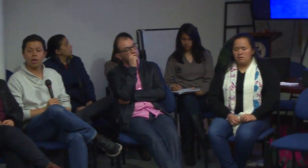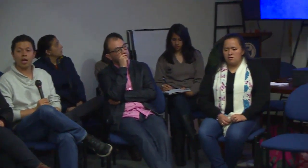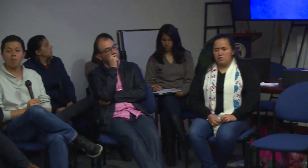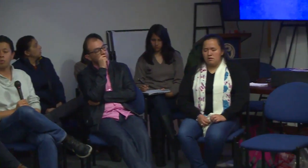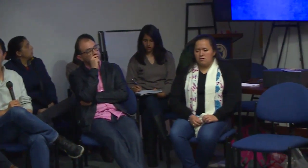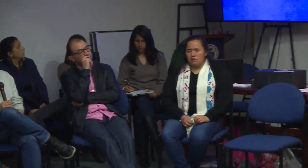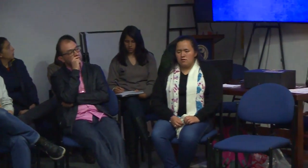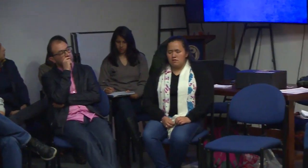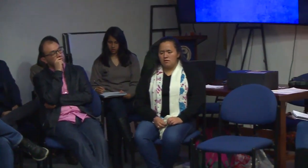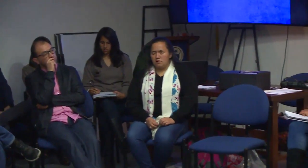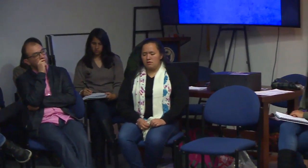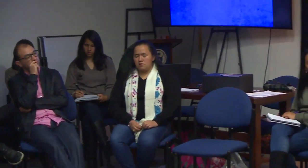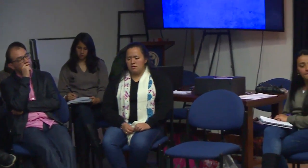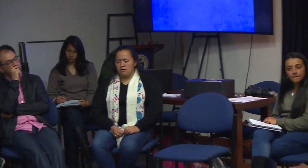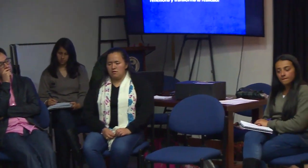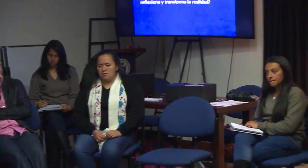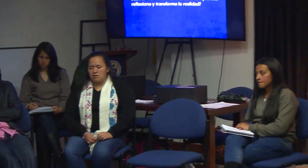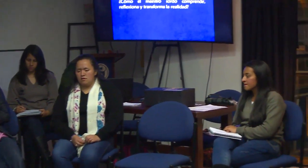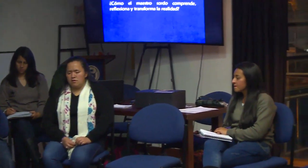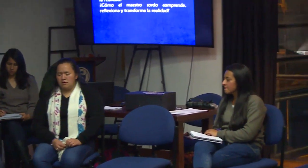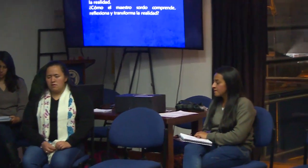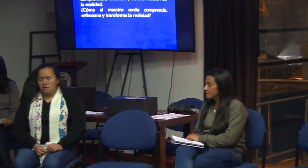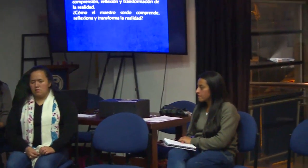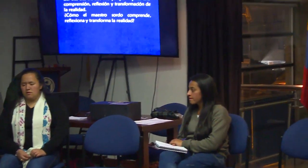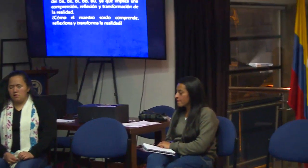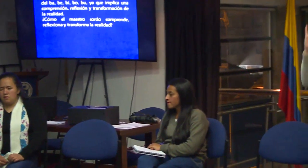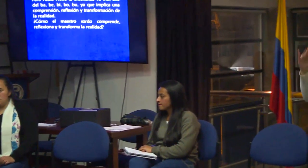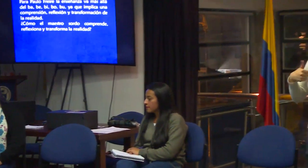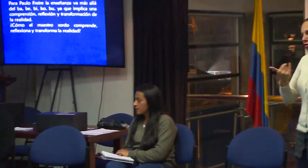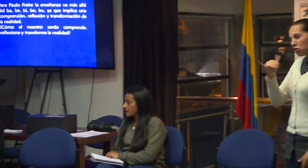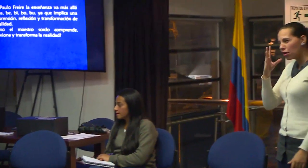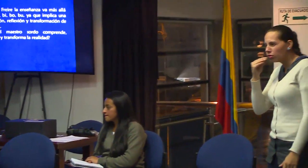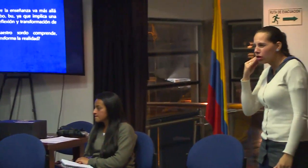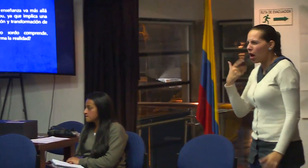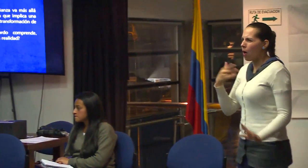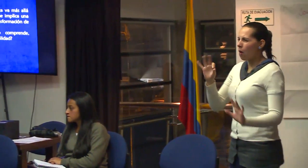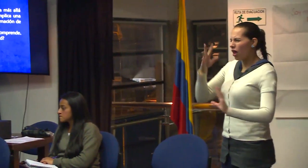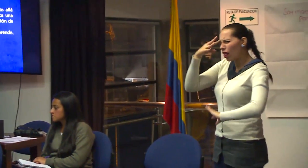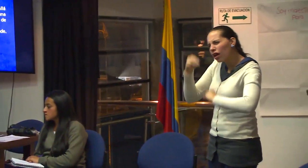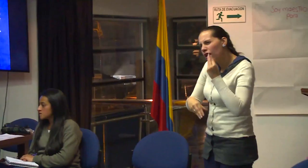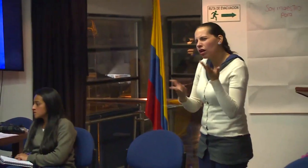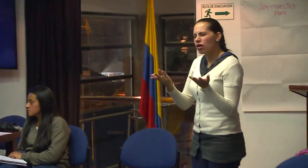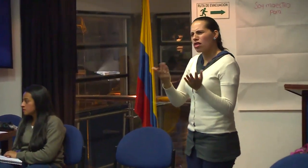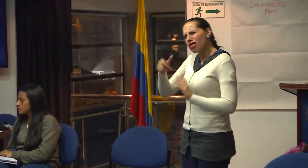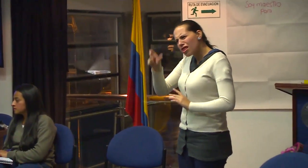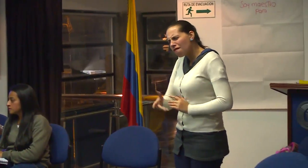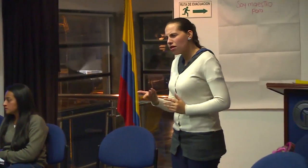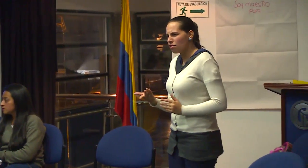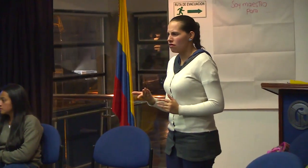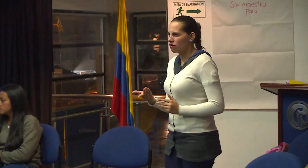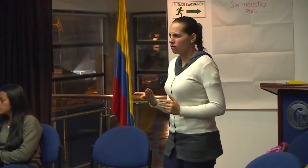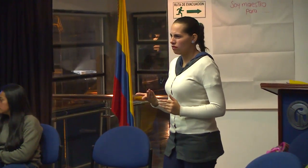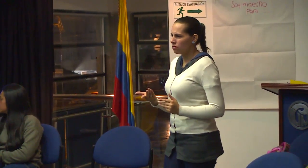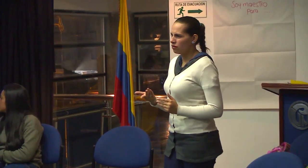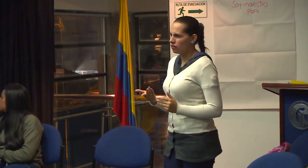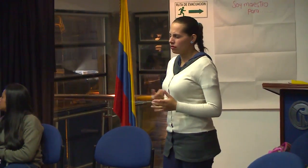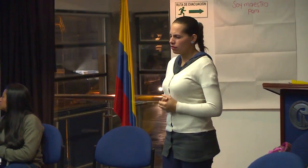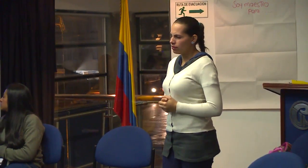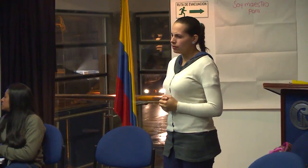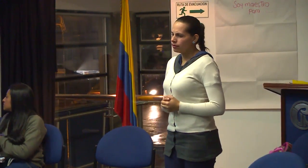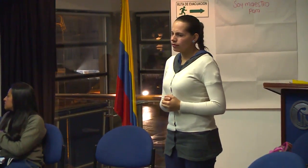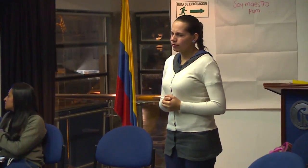nosotros creemos. A mí me parece, o es que yo lo viví, es que yo no estoy de acuerdo, y debe ser.